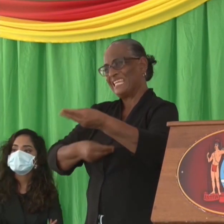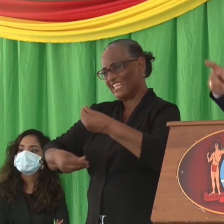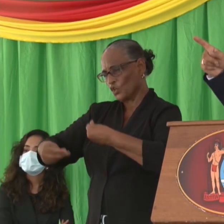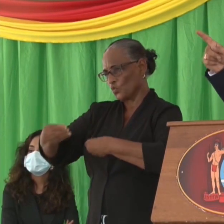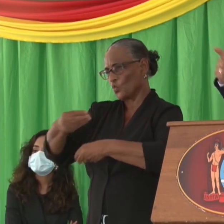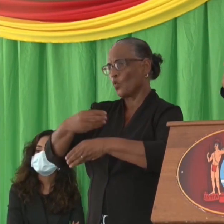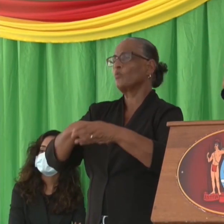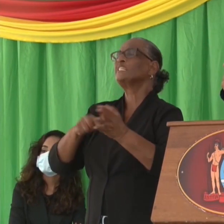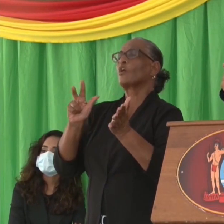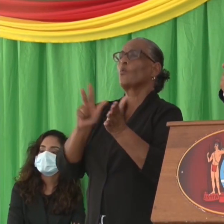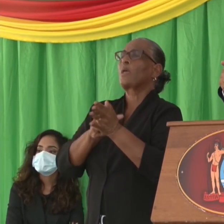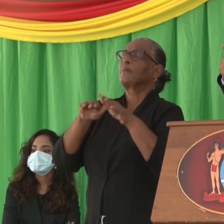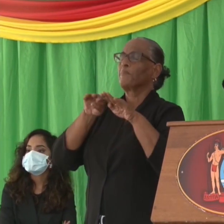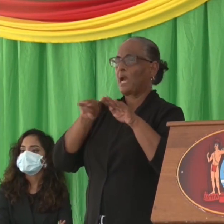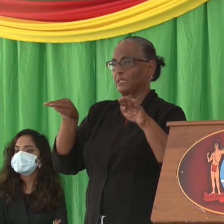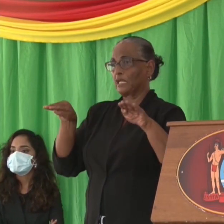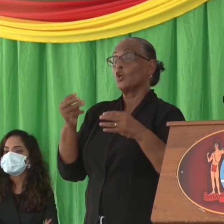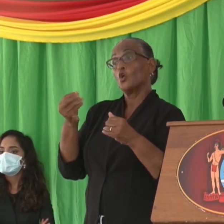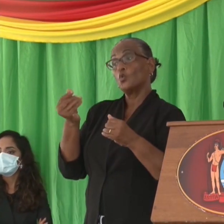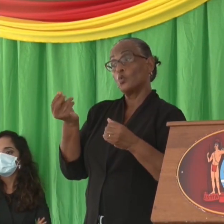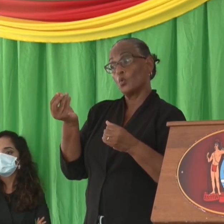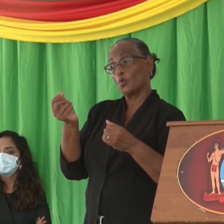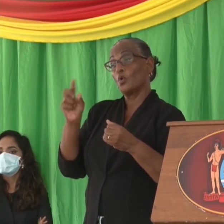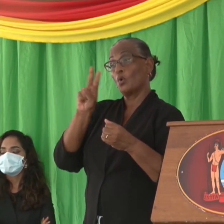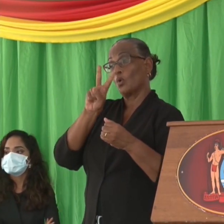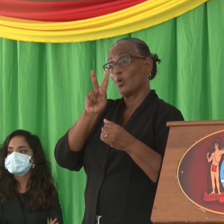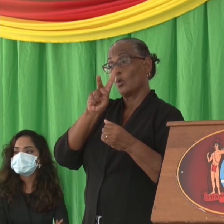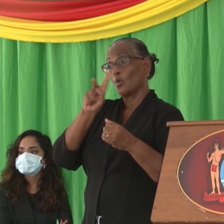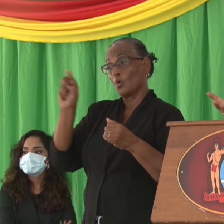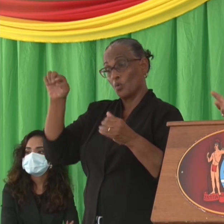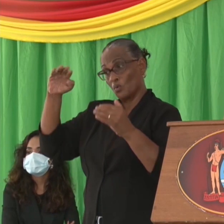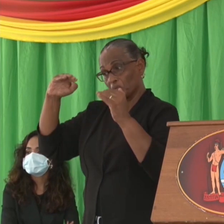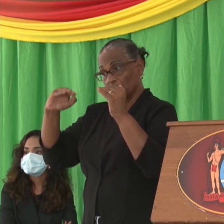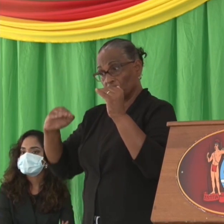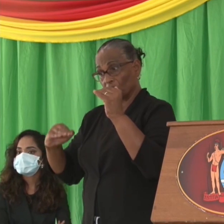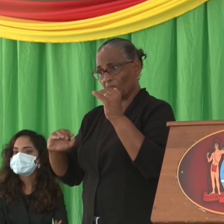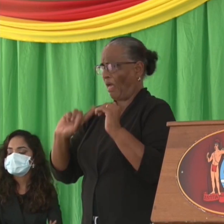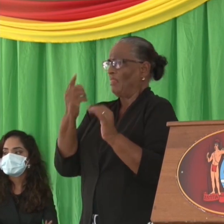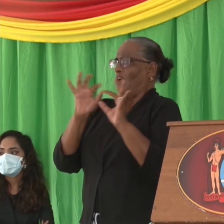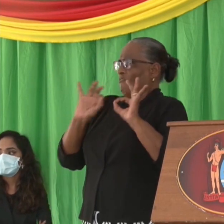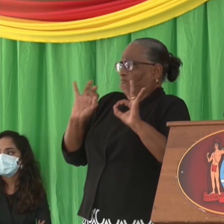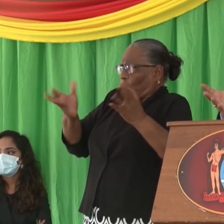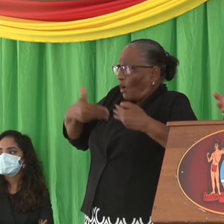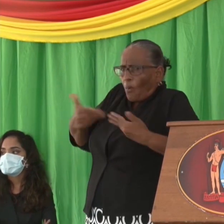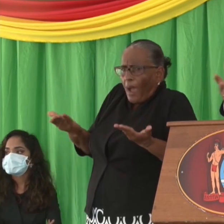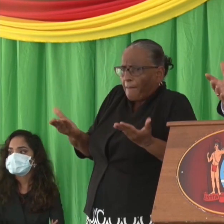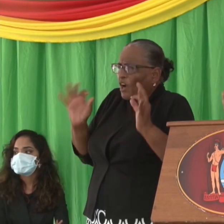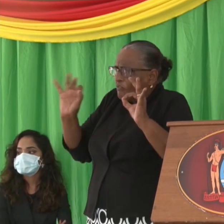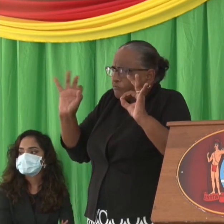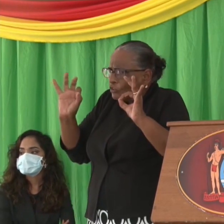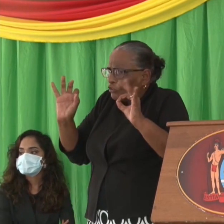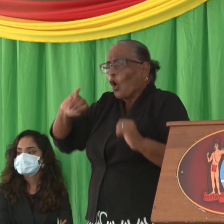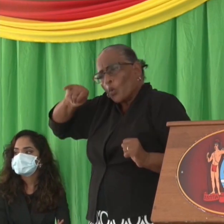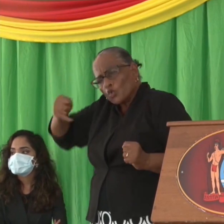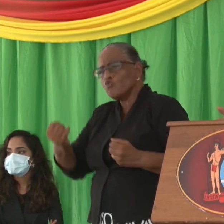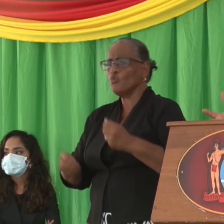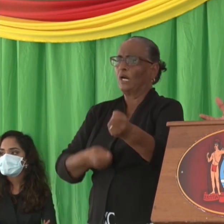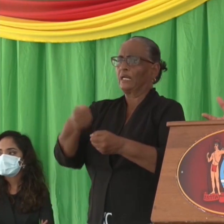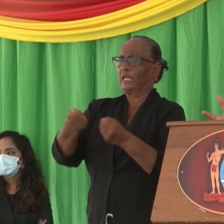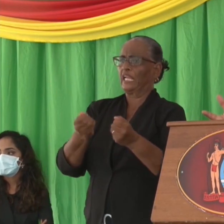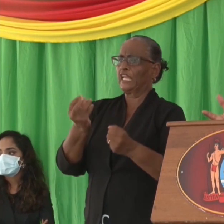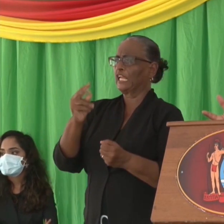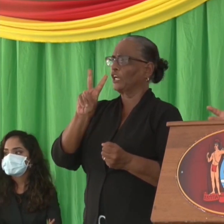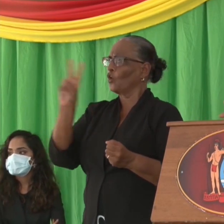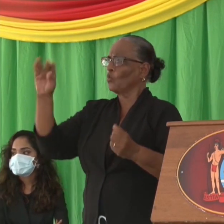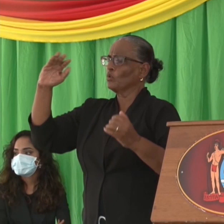wetmatigheid. Nu is de koers gedaald. Vanwege 1 aspect, maar vertrouwen. Vertrouwen dat er een nieuwe regering is gekomen,